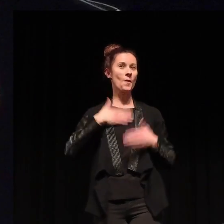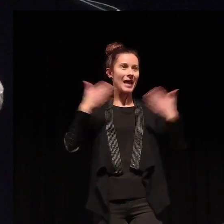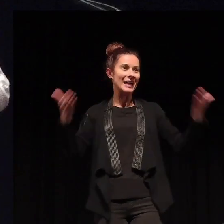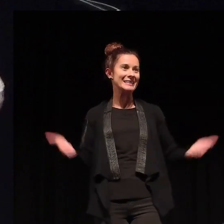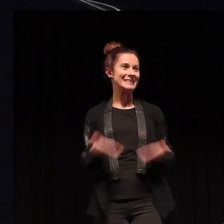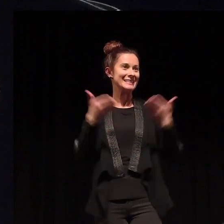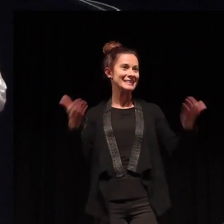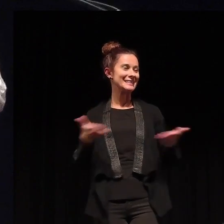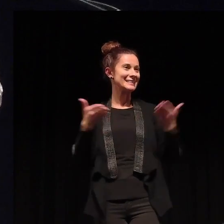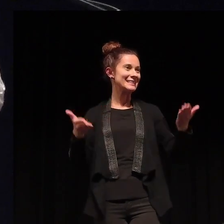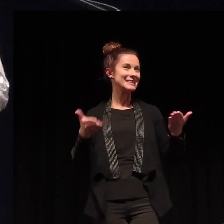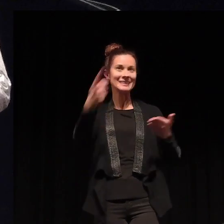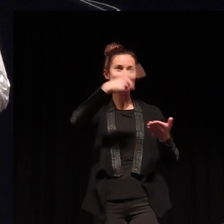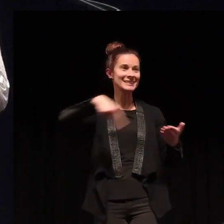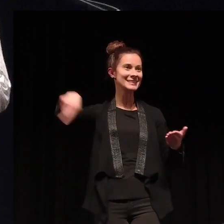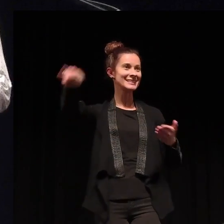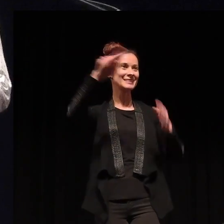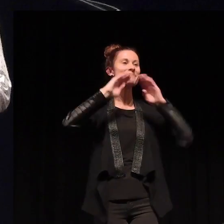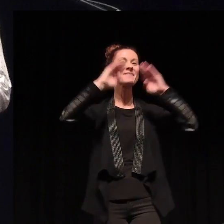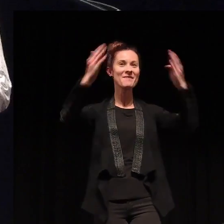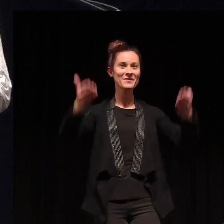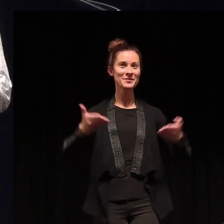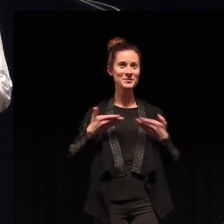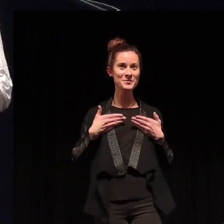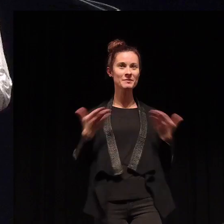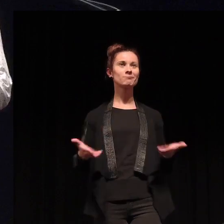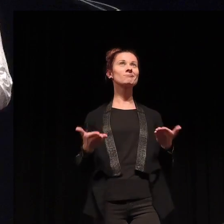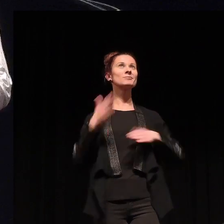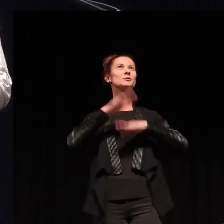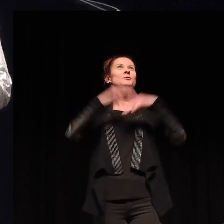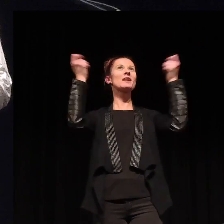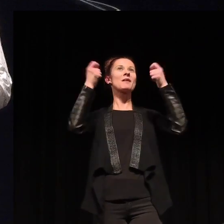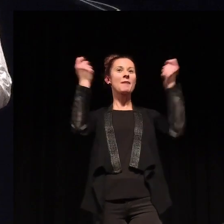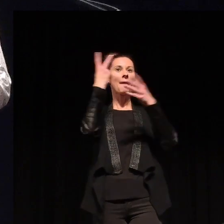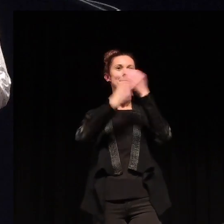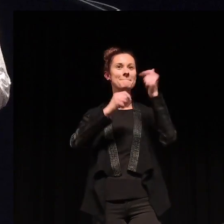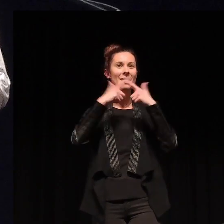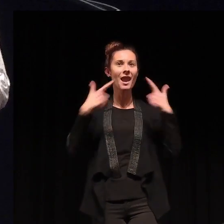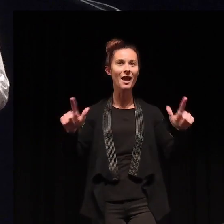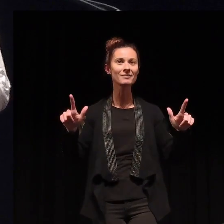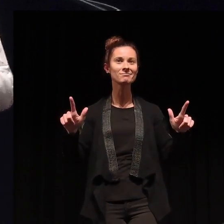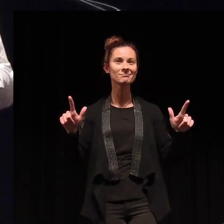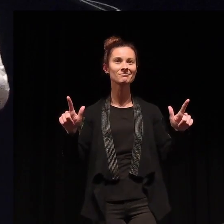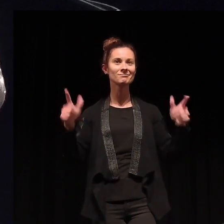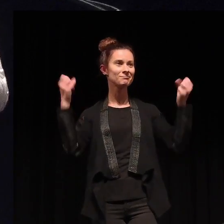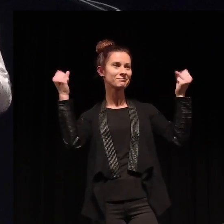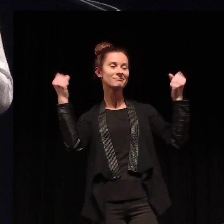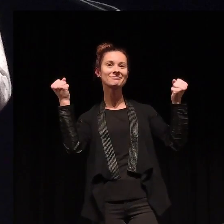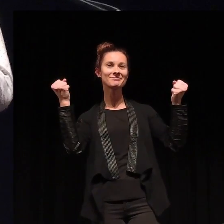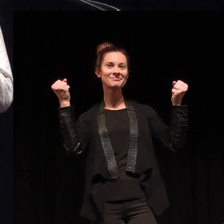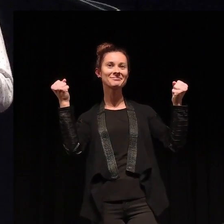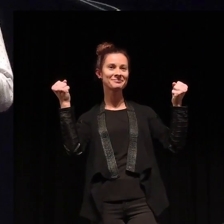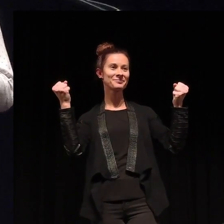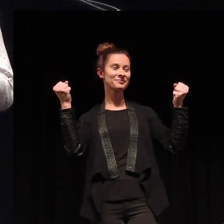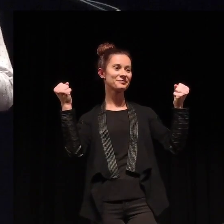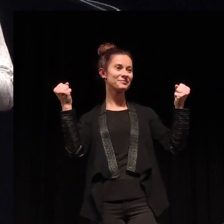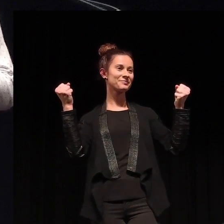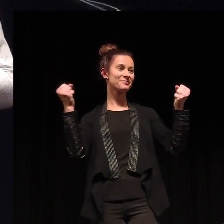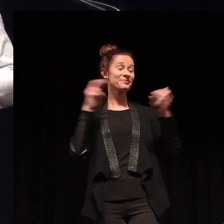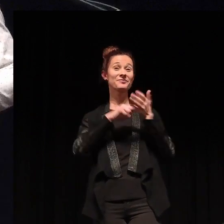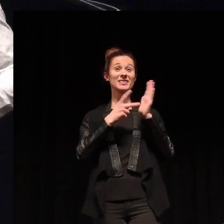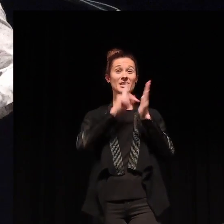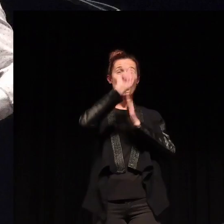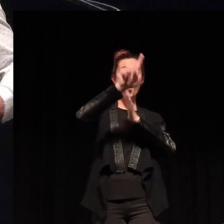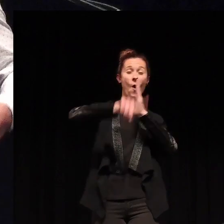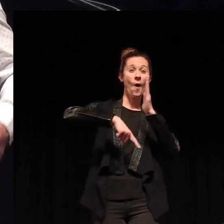vous accueillir à notre événement bilingue. On va vraiment avoir une heure de